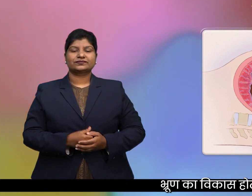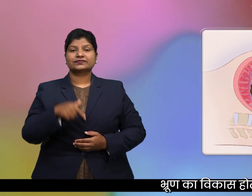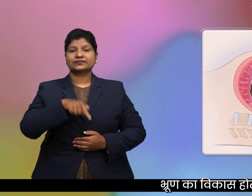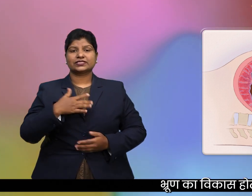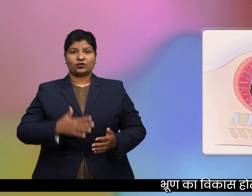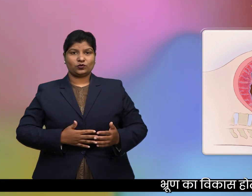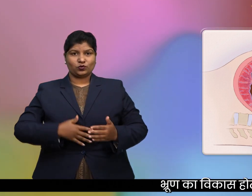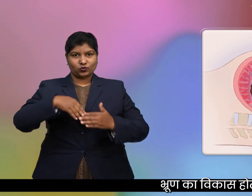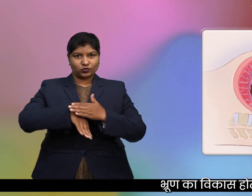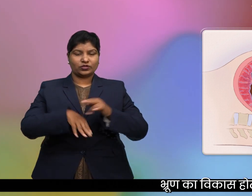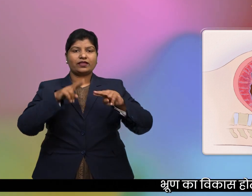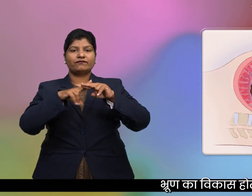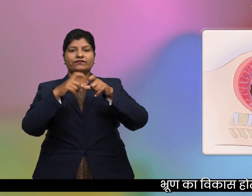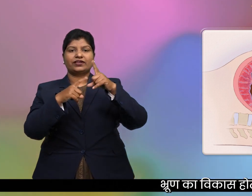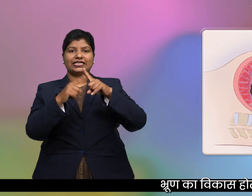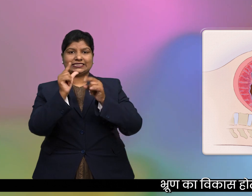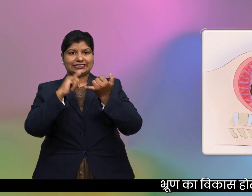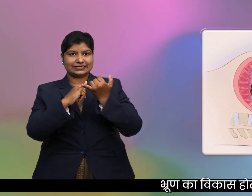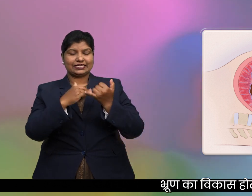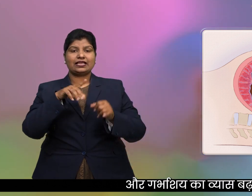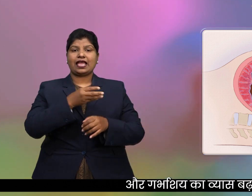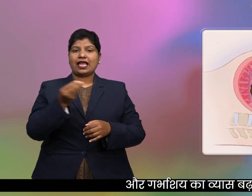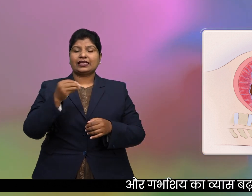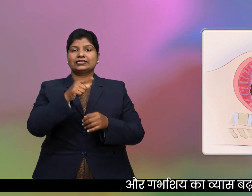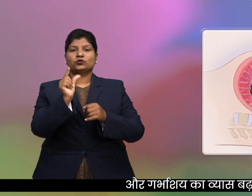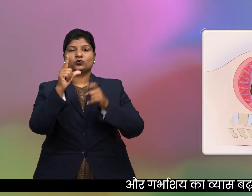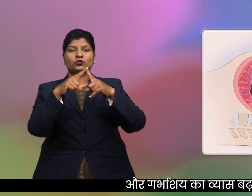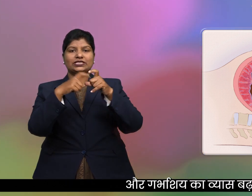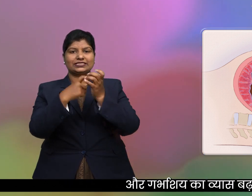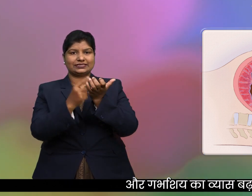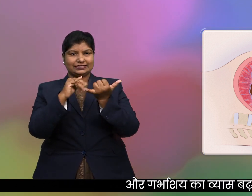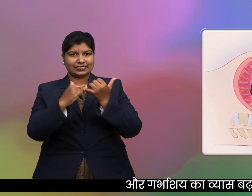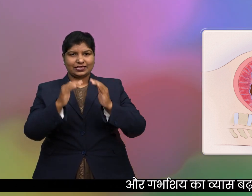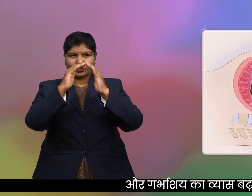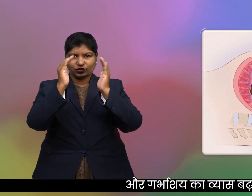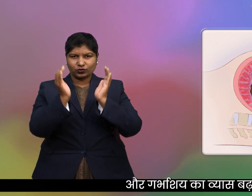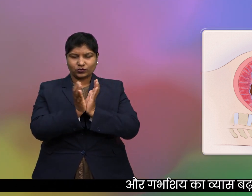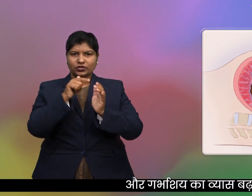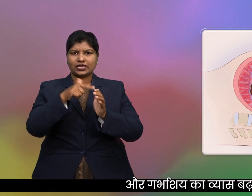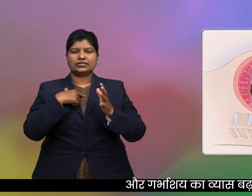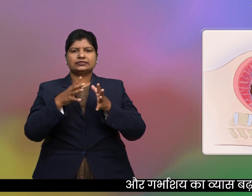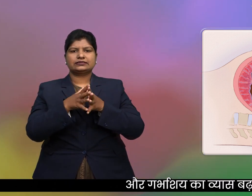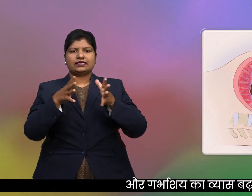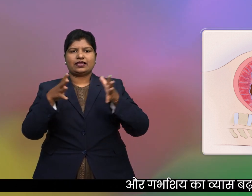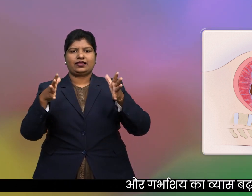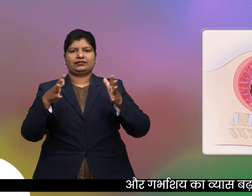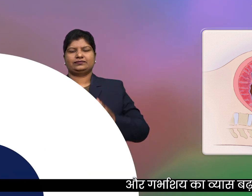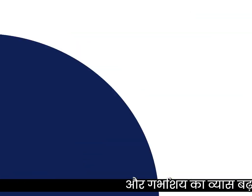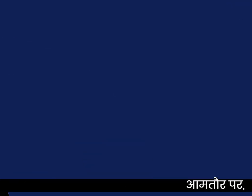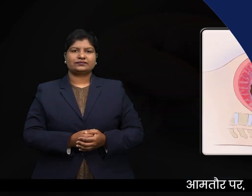भ्रूण का विकास होता है और गर्भाशय का व्यास बढ़ता